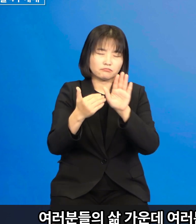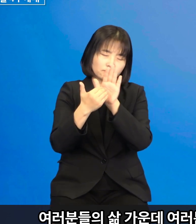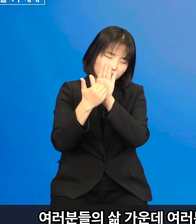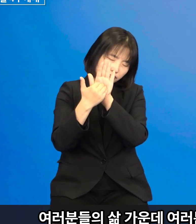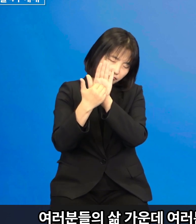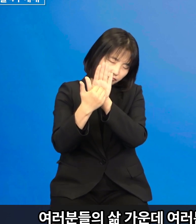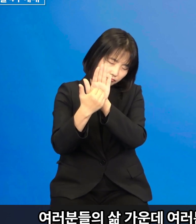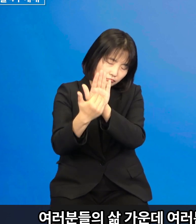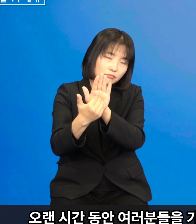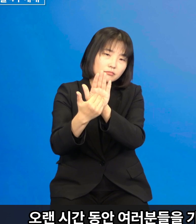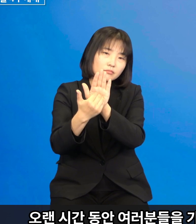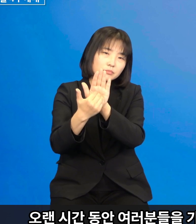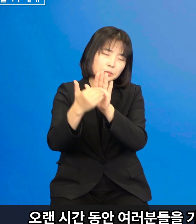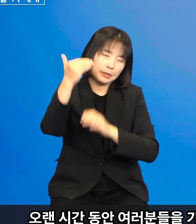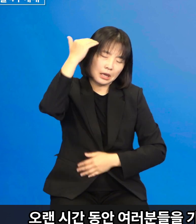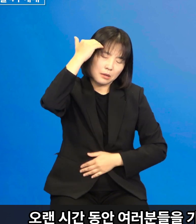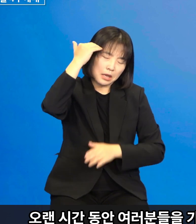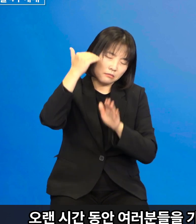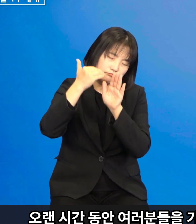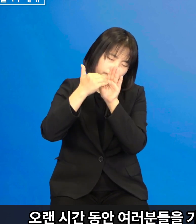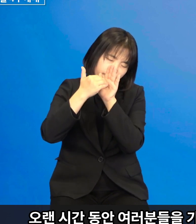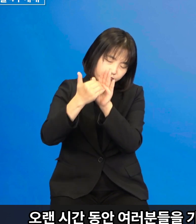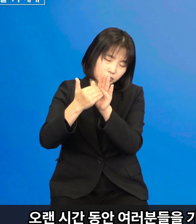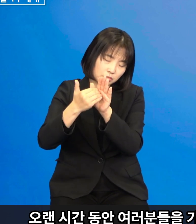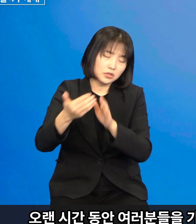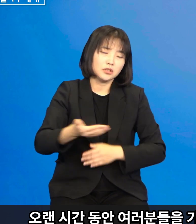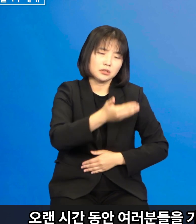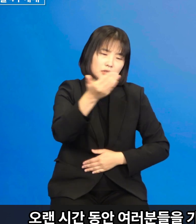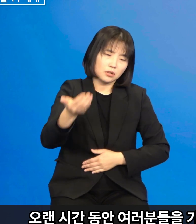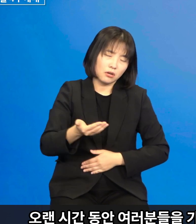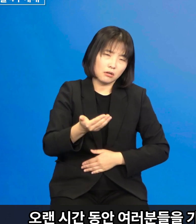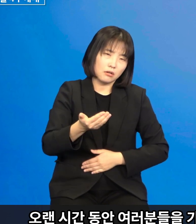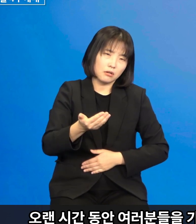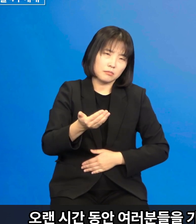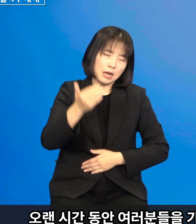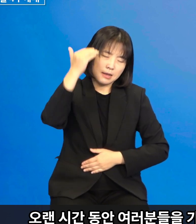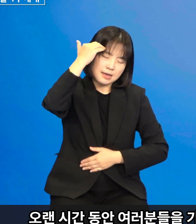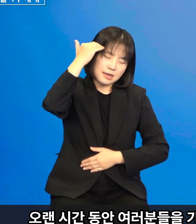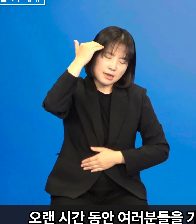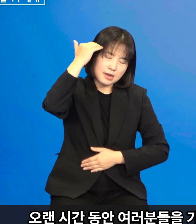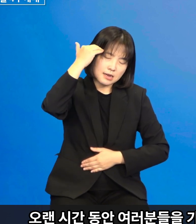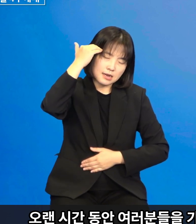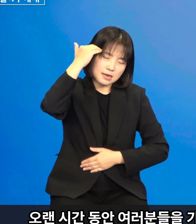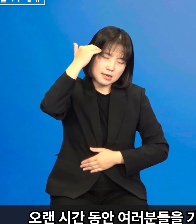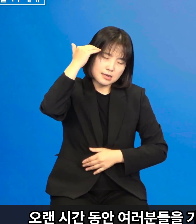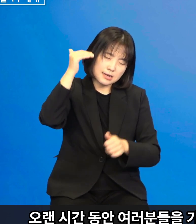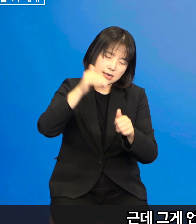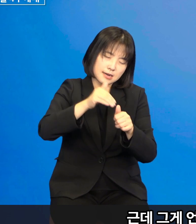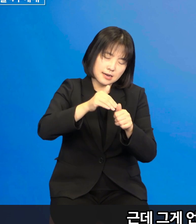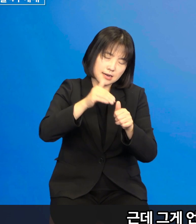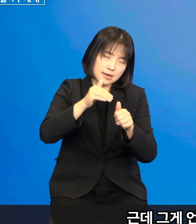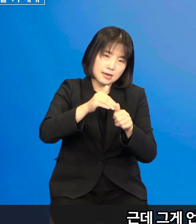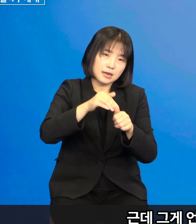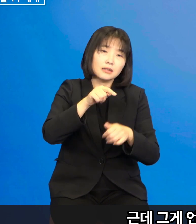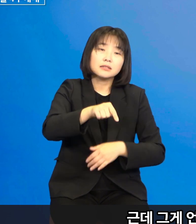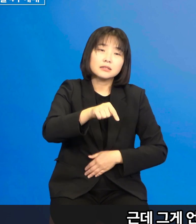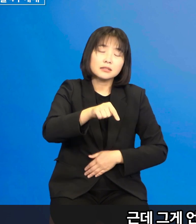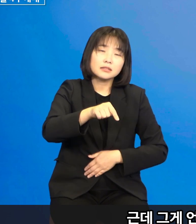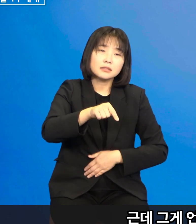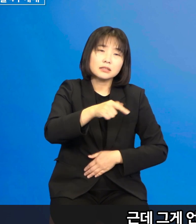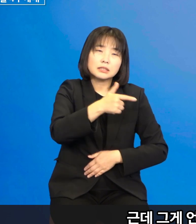장애물, 오랜 시간 동안 여러분들이 가로막고 있었던 큰 산과 같은 장애물, 근데 그게